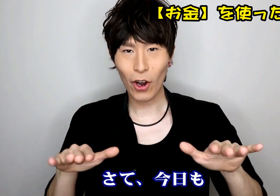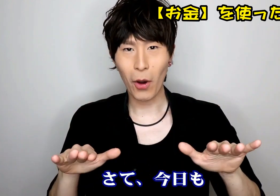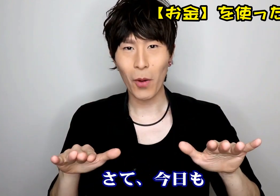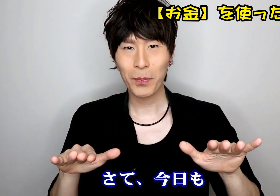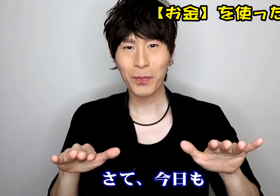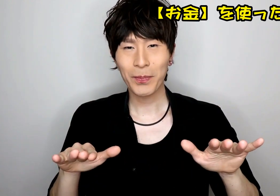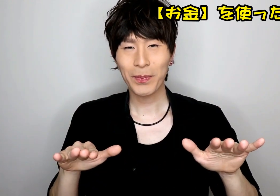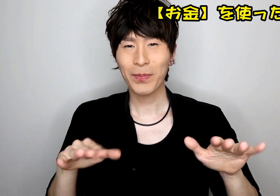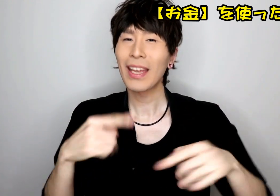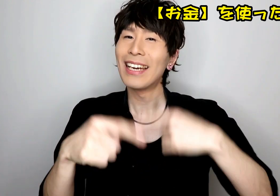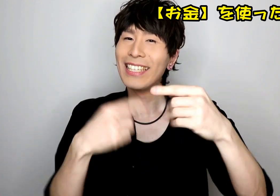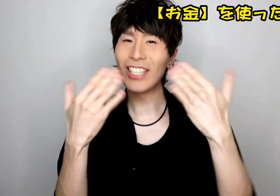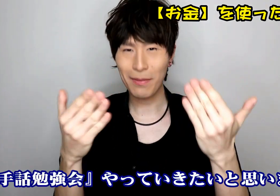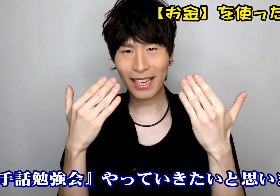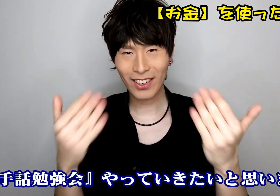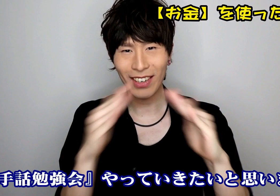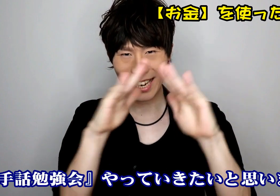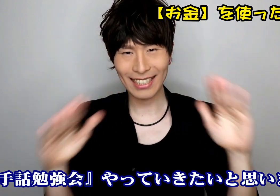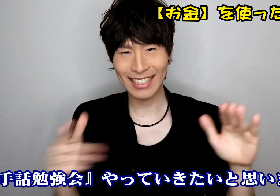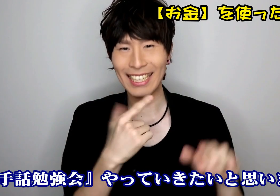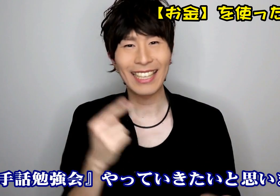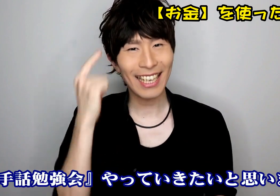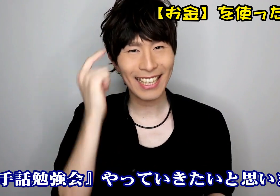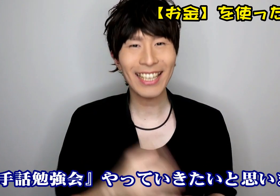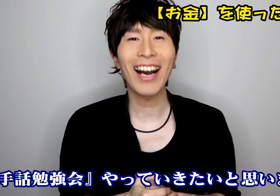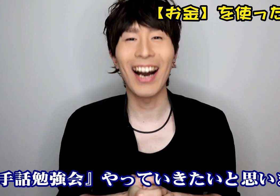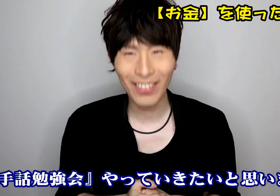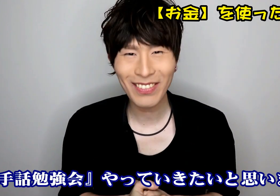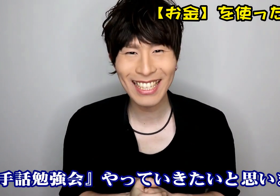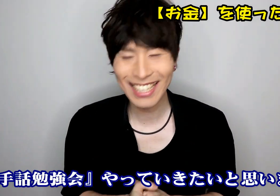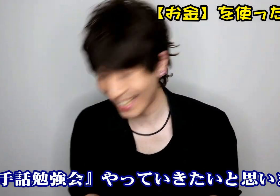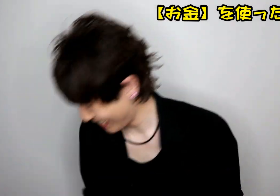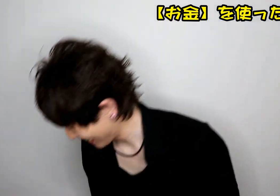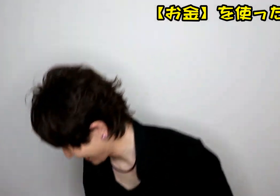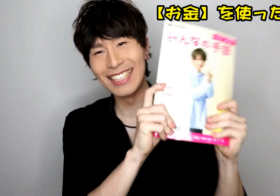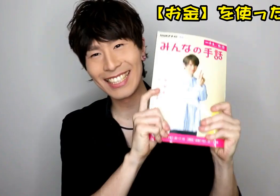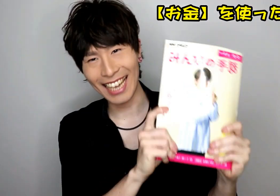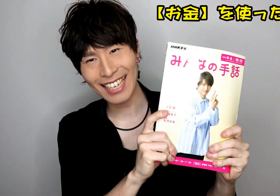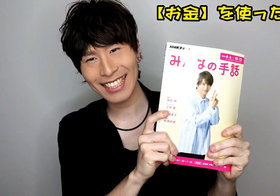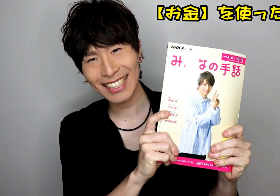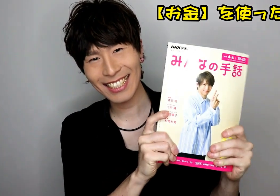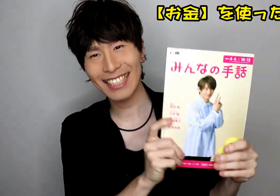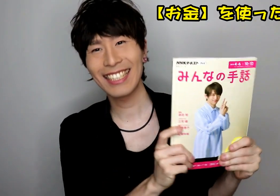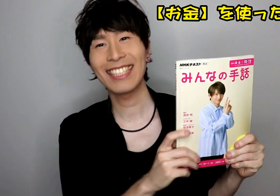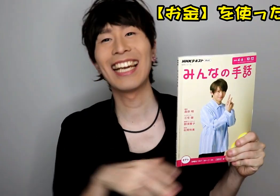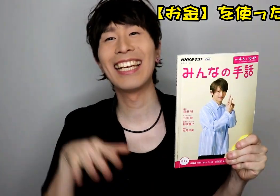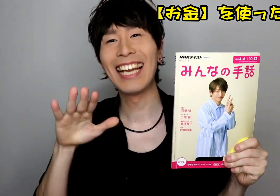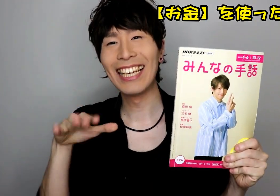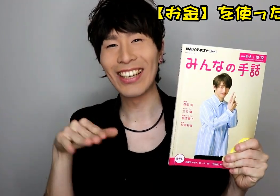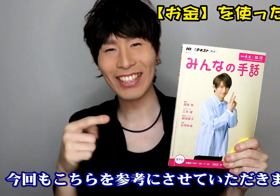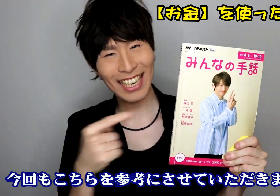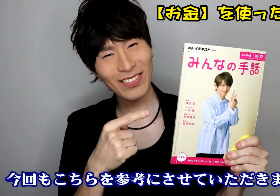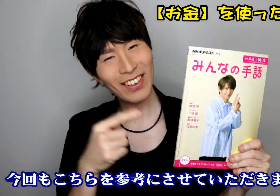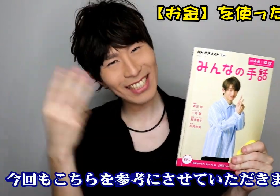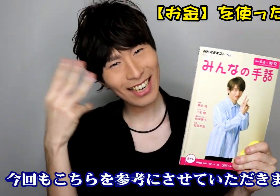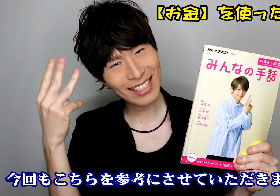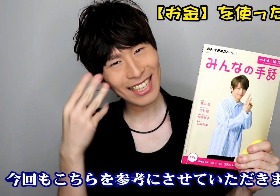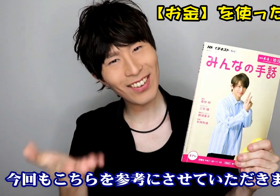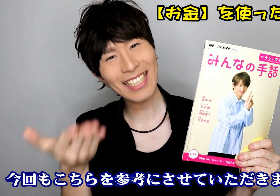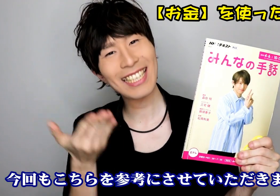日も手話勉強会やっていきたいと思います。ざん、今回もこちらを参考にさせ